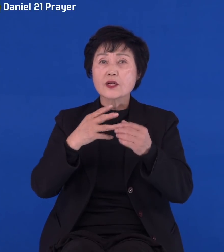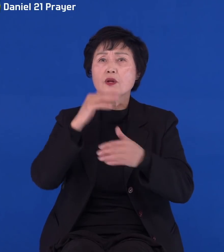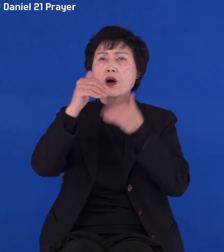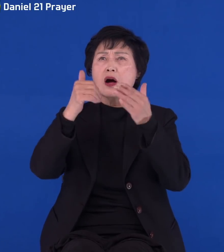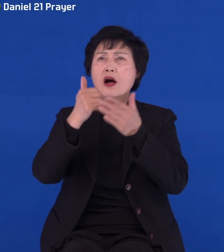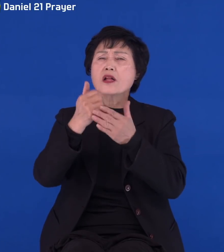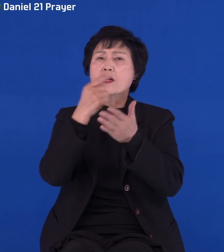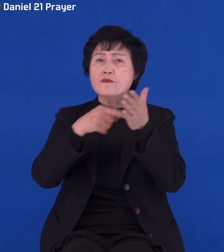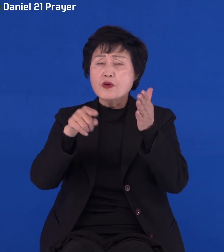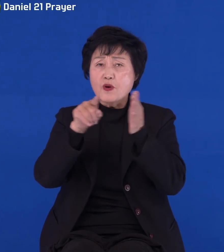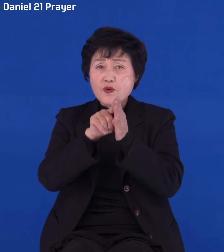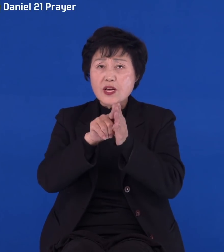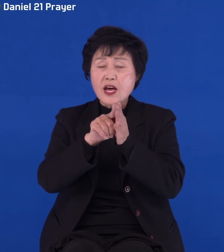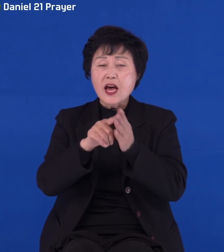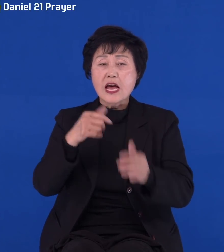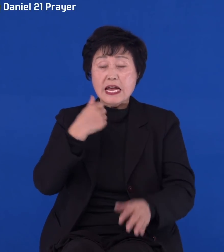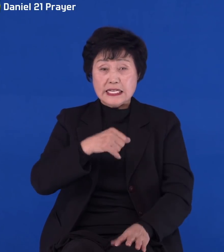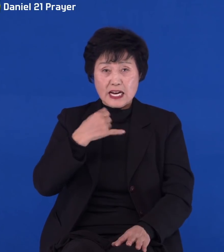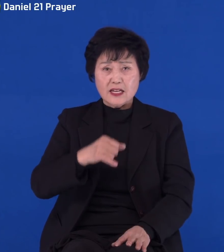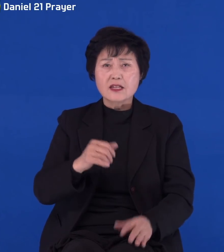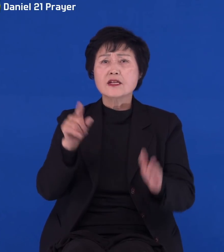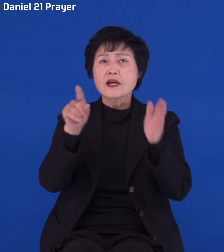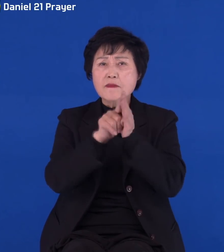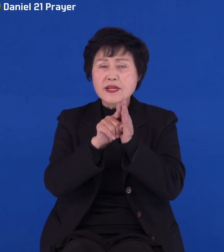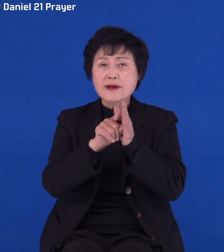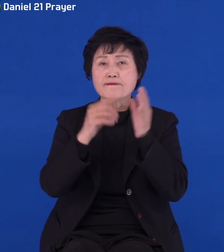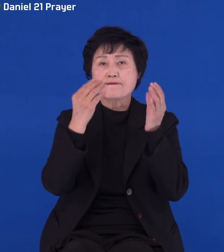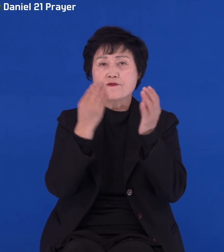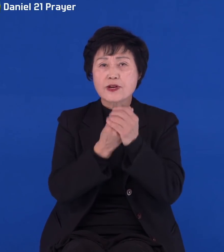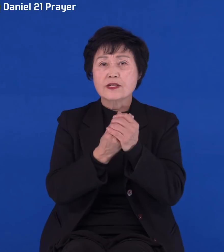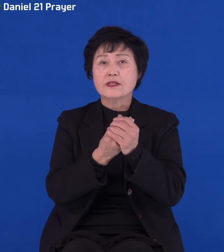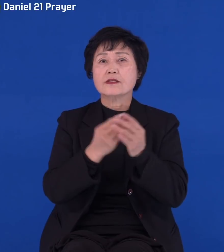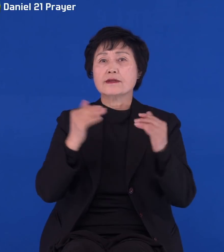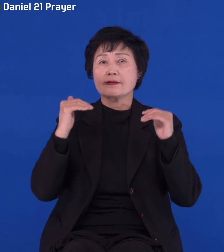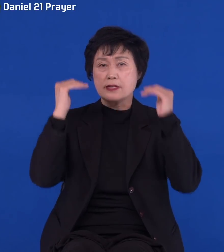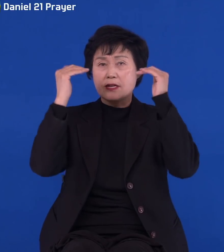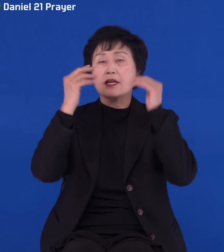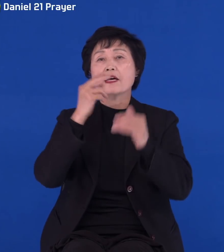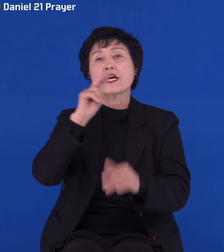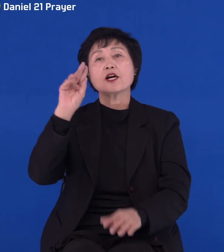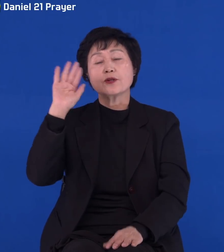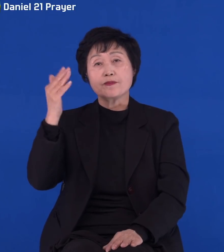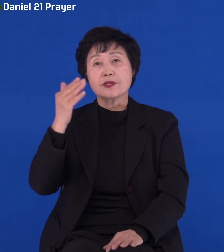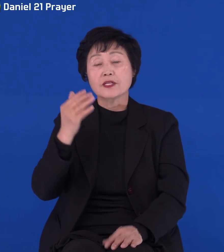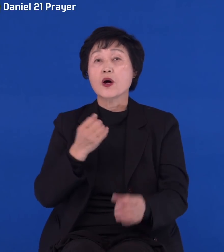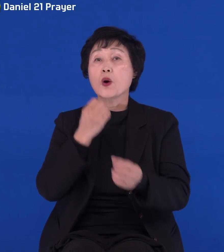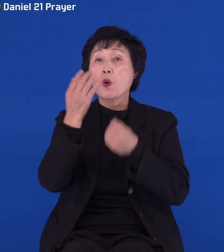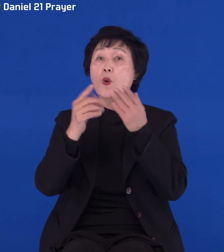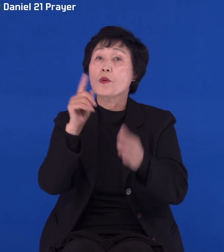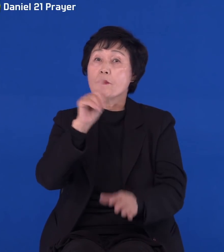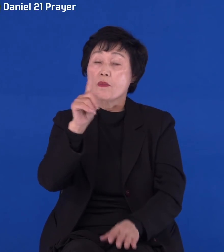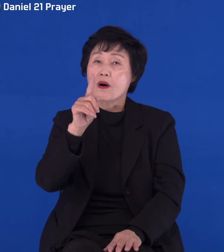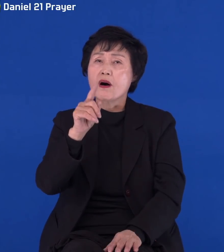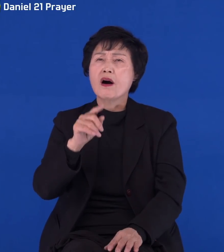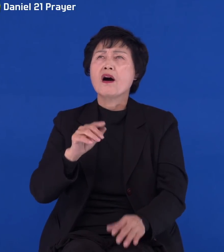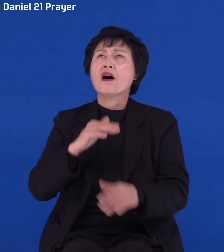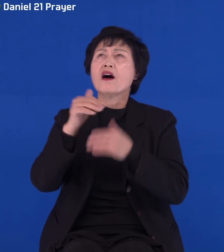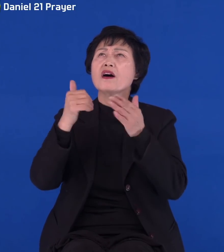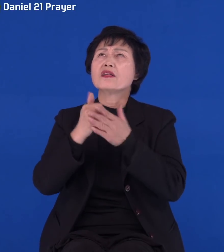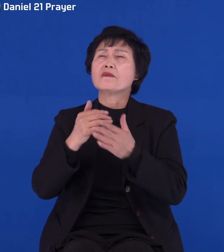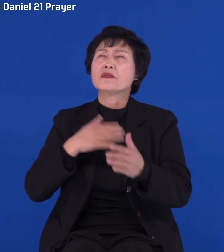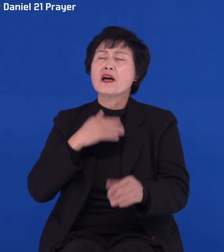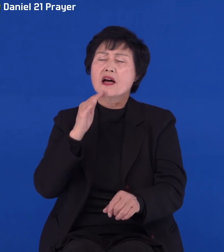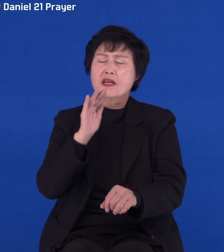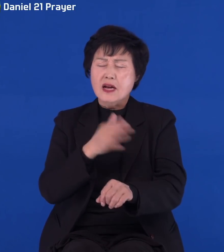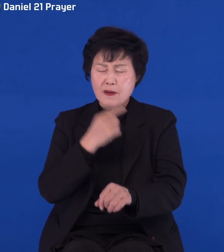위해서 우리 자녀들의 신앙이 완성돼야 됩니다. 그러면 우리는 이렇게 고백해야 됩니다. 아, 잘못 생각했습니다. 이것이 영적